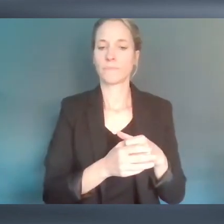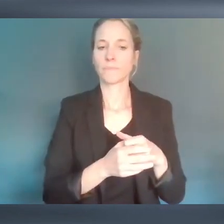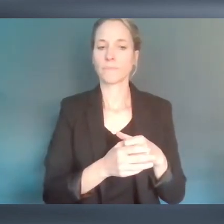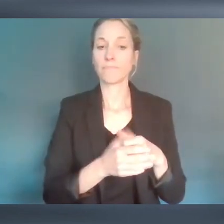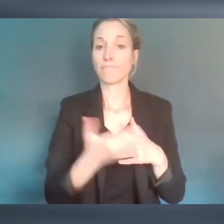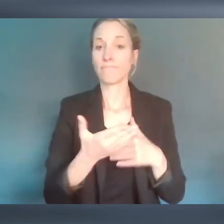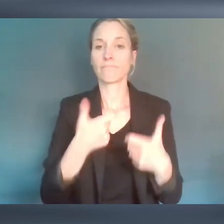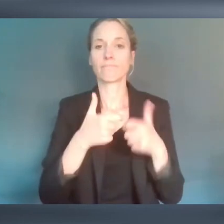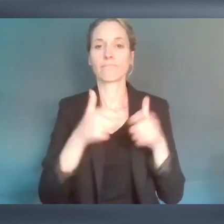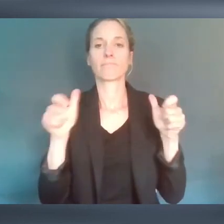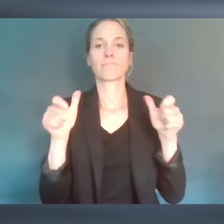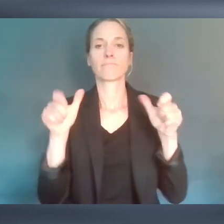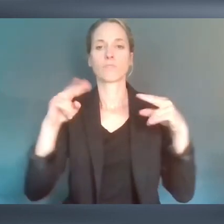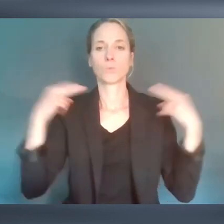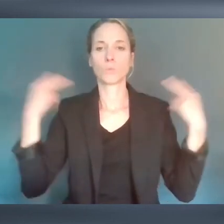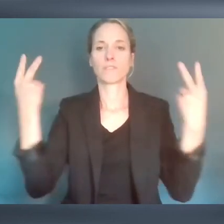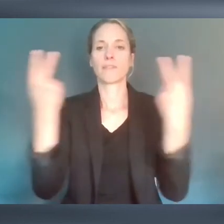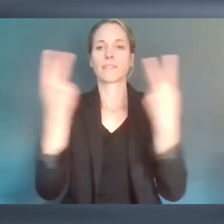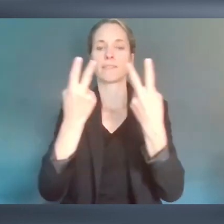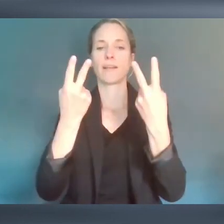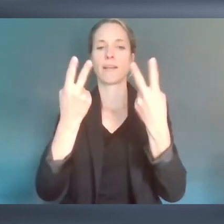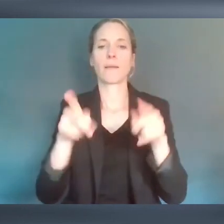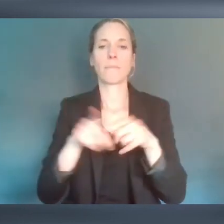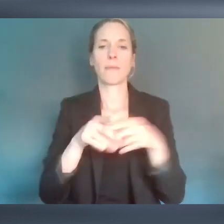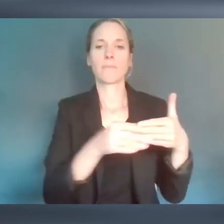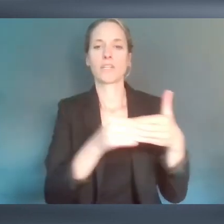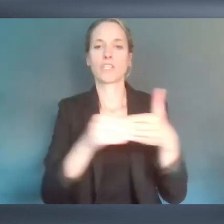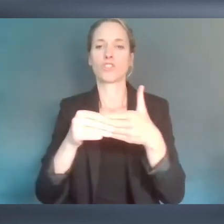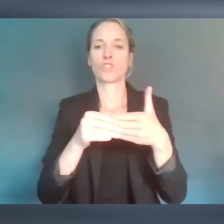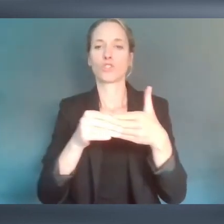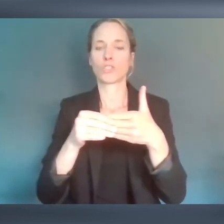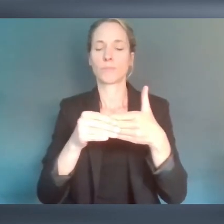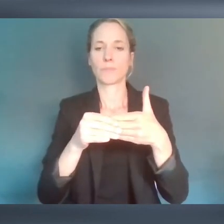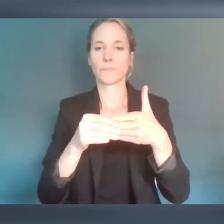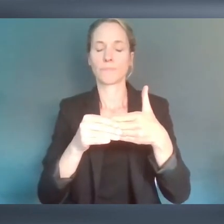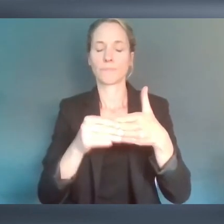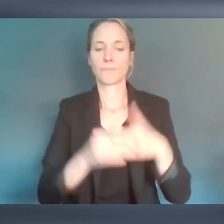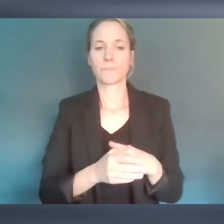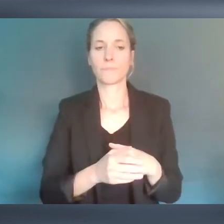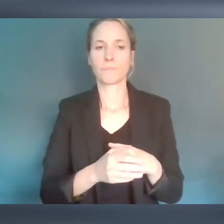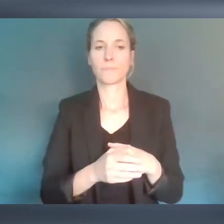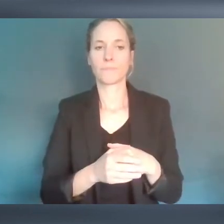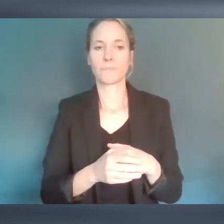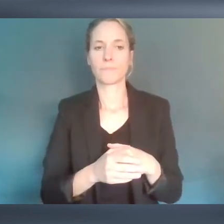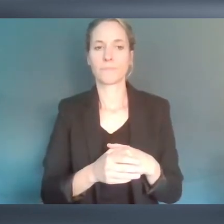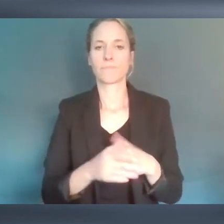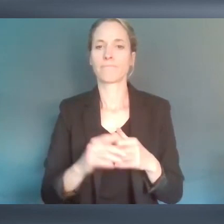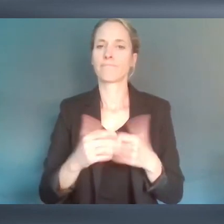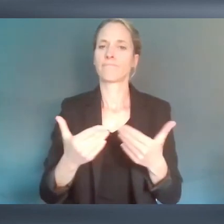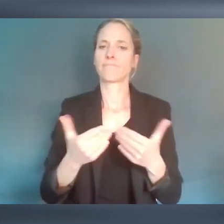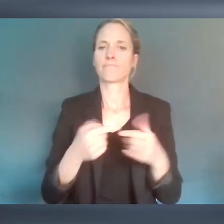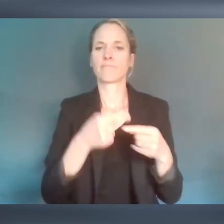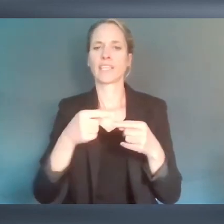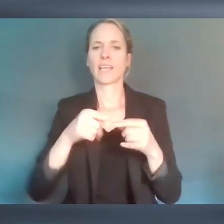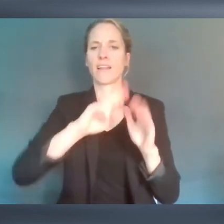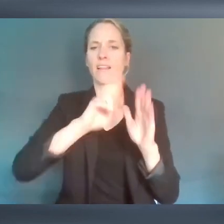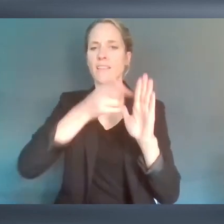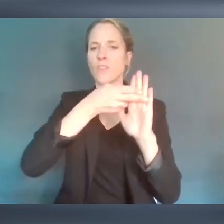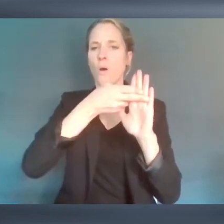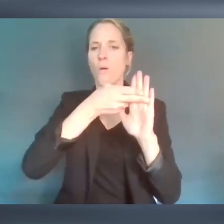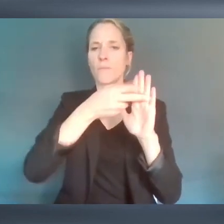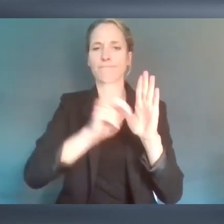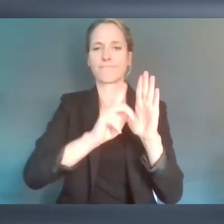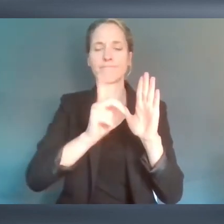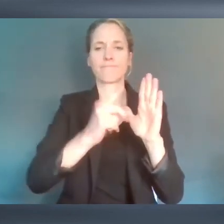l'accessibilité universelle, comme le leadership, ce ne sont pas des normes, ce sont un changement de